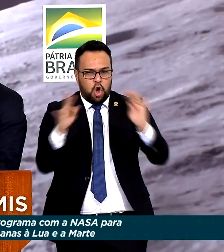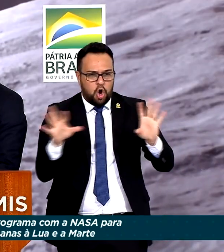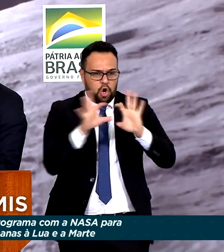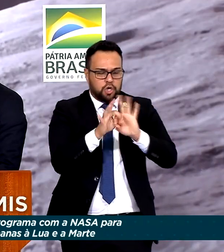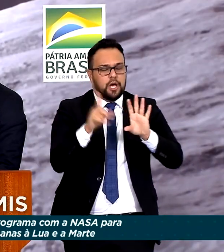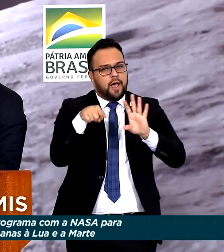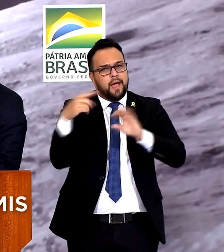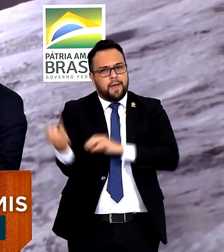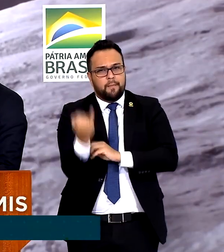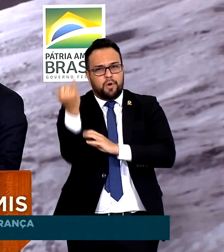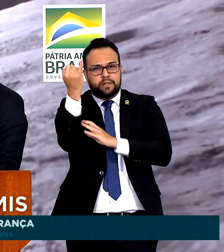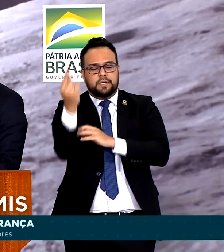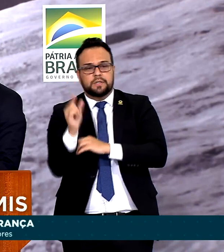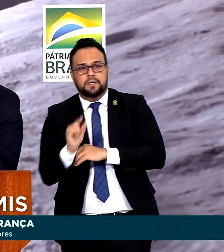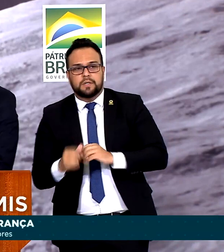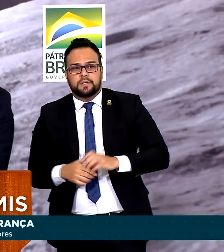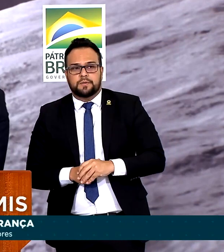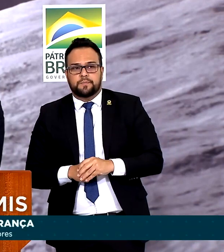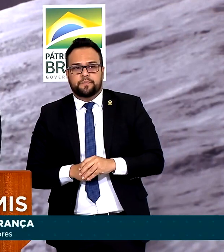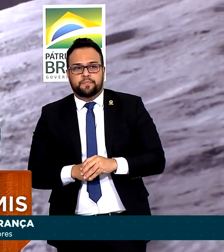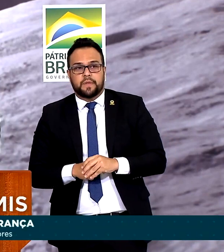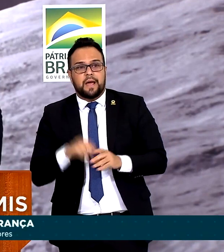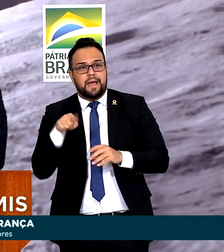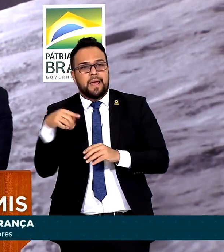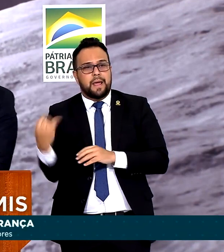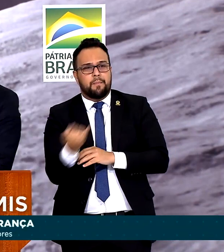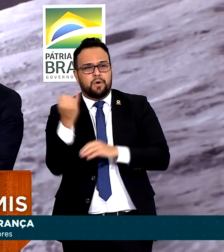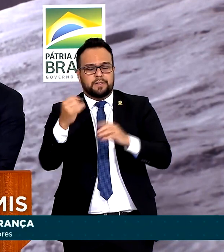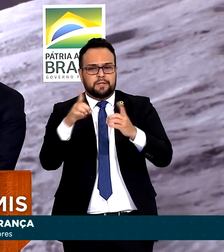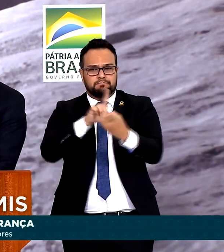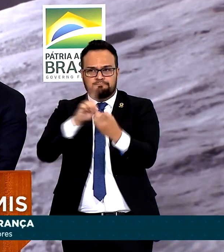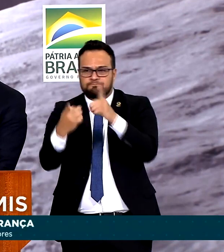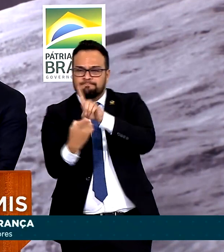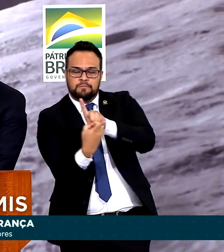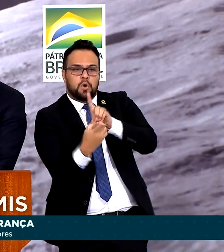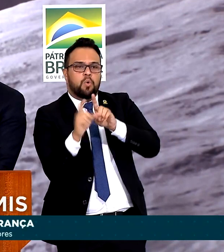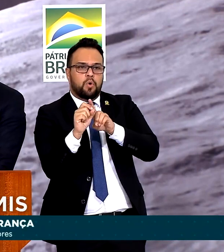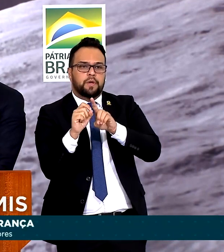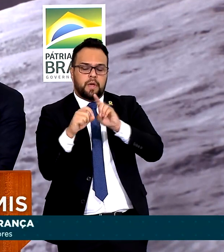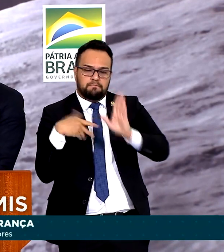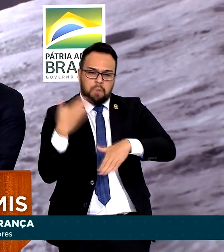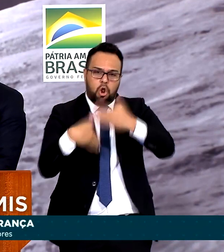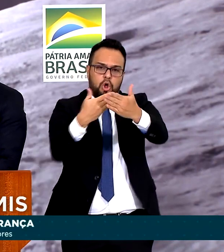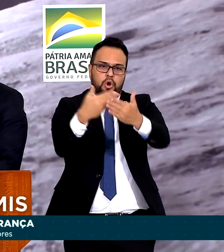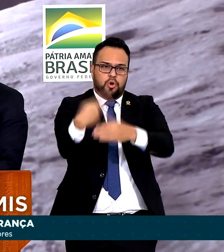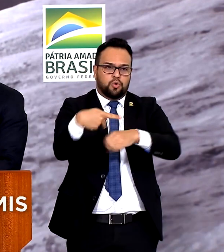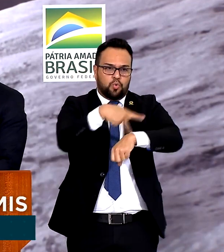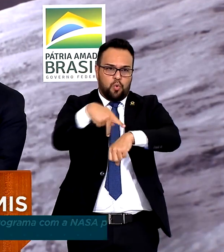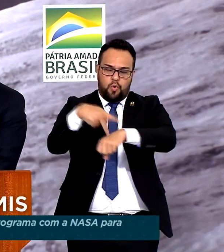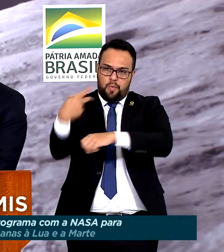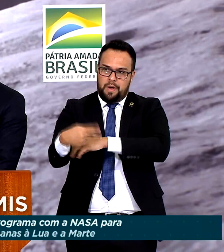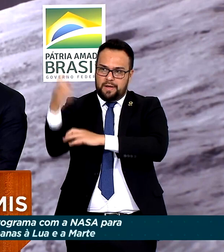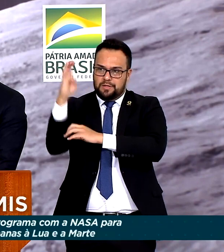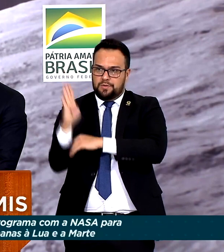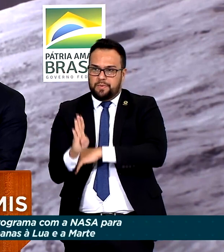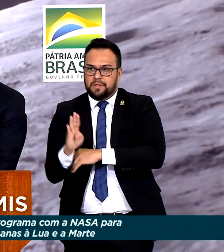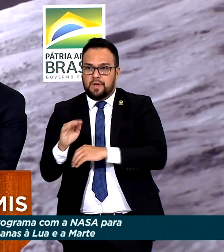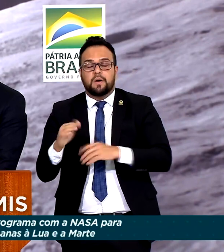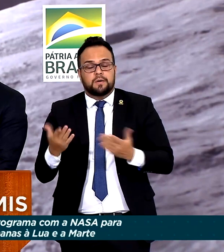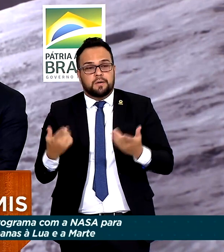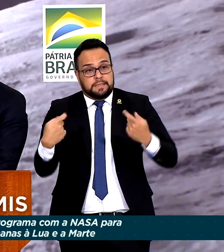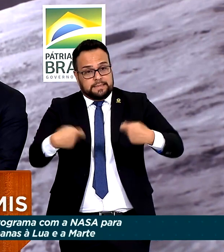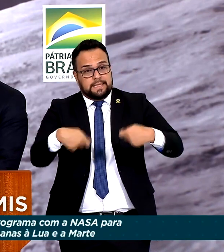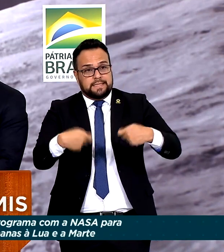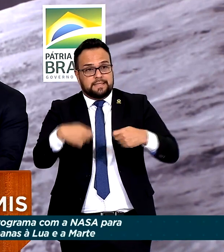crucial da nossa diplomacia, que é essencial para a prosperidade do país. Por quê? Porque cria oportunidades para empresas brasileiras do